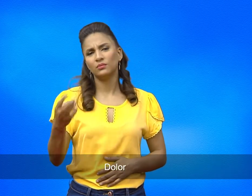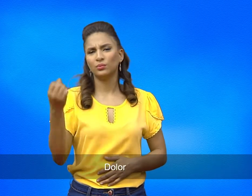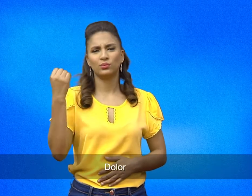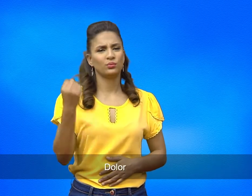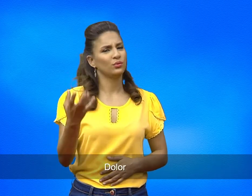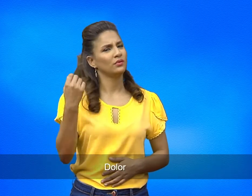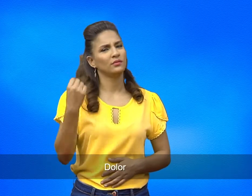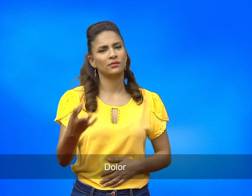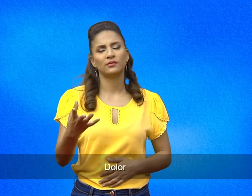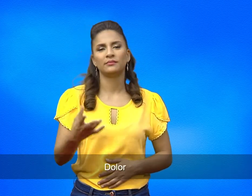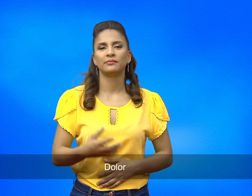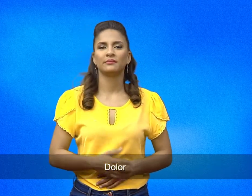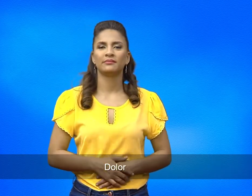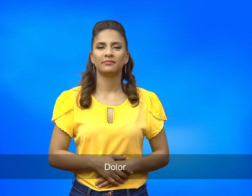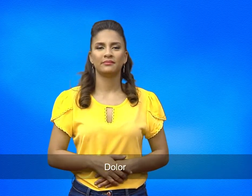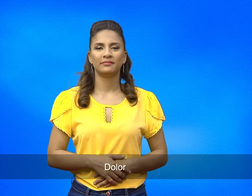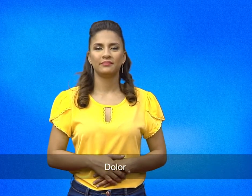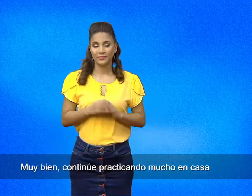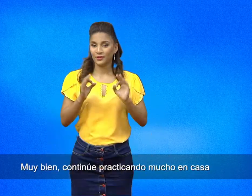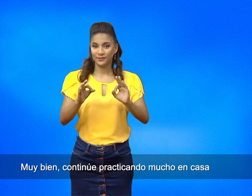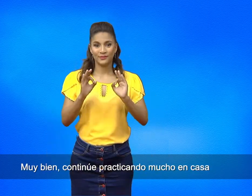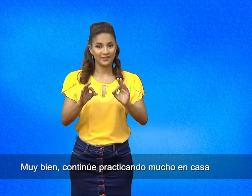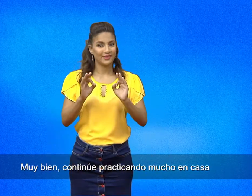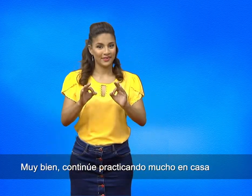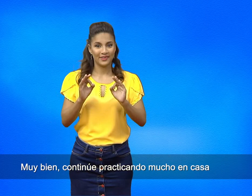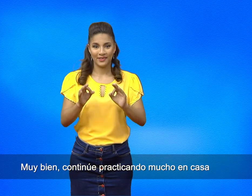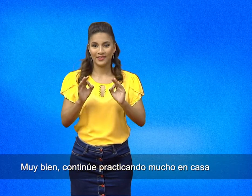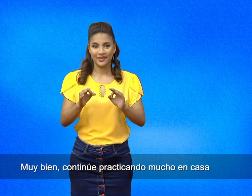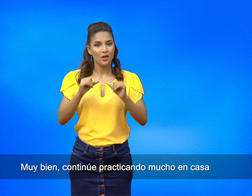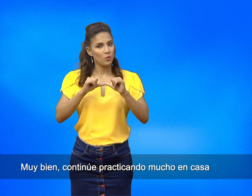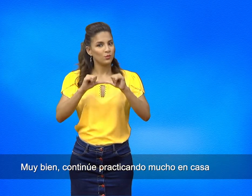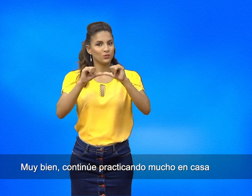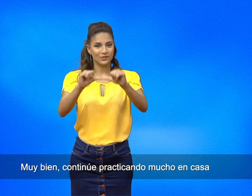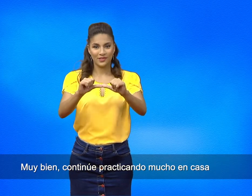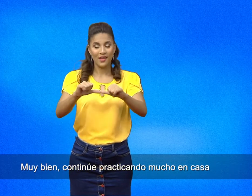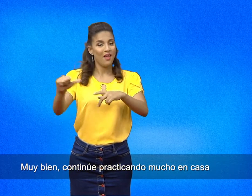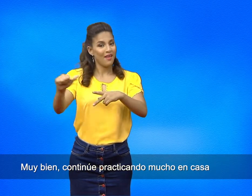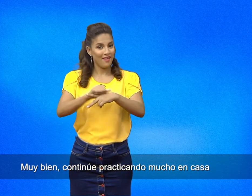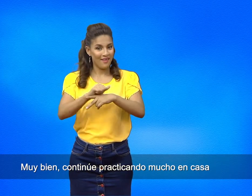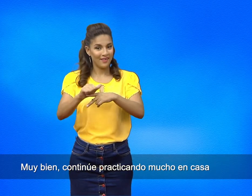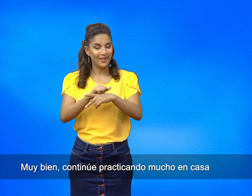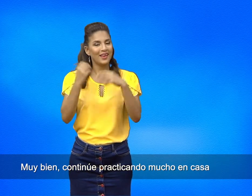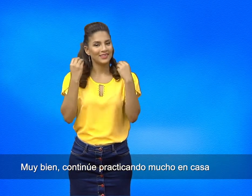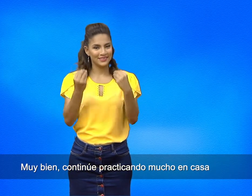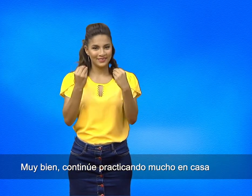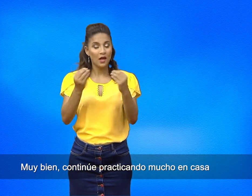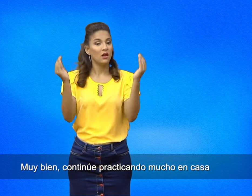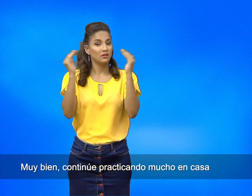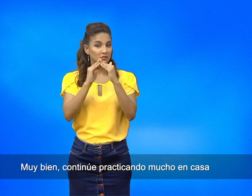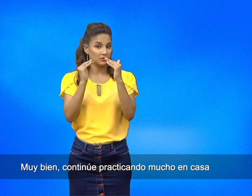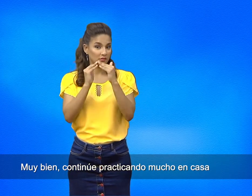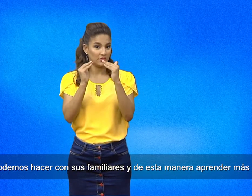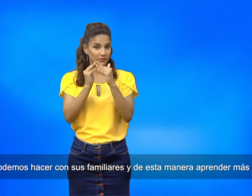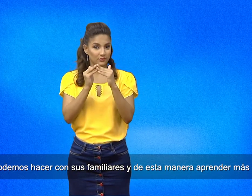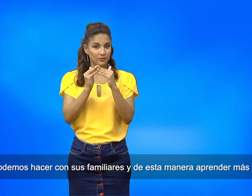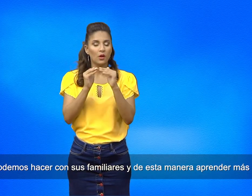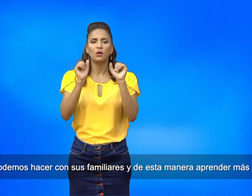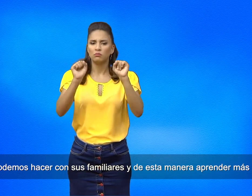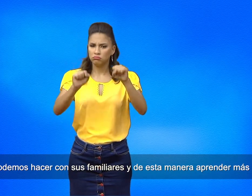dolor muy bien continúen practicando mucho en su casa lo podemos hacer